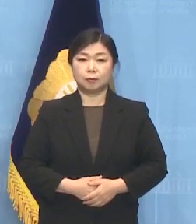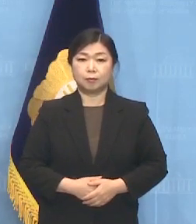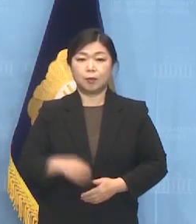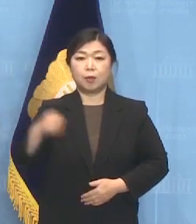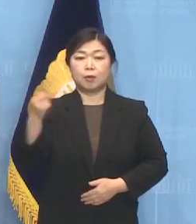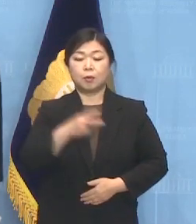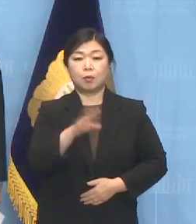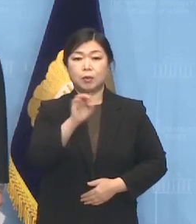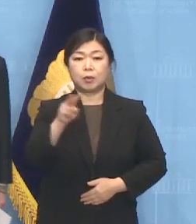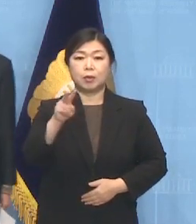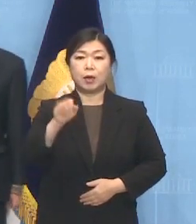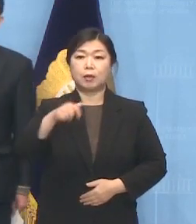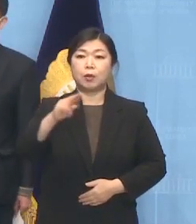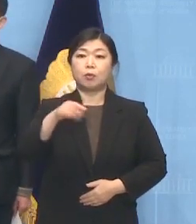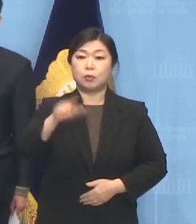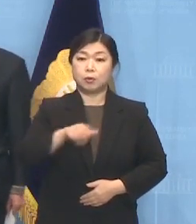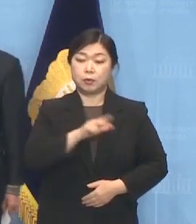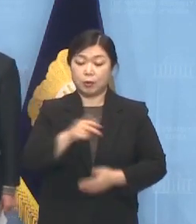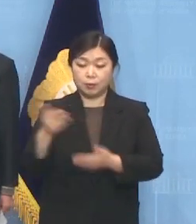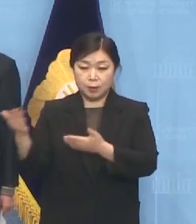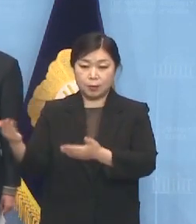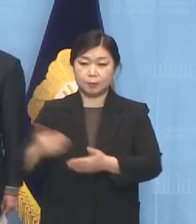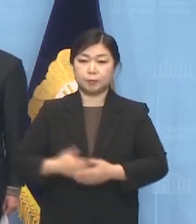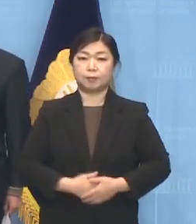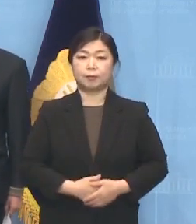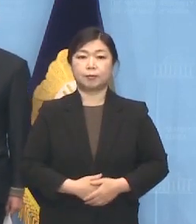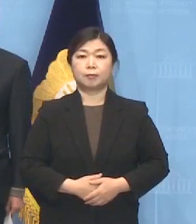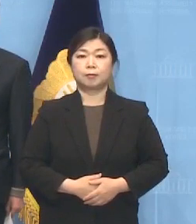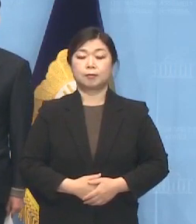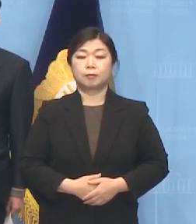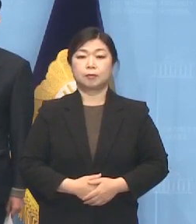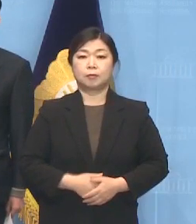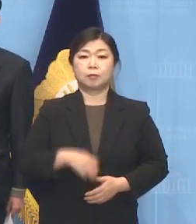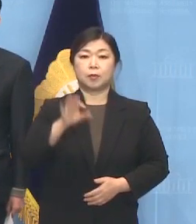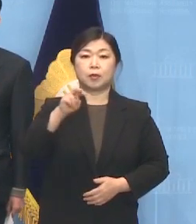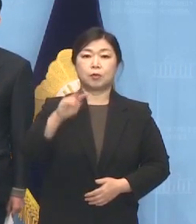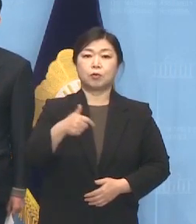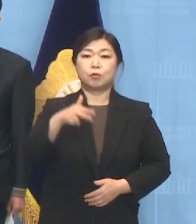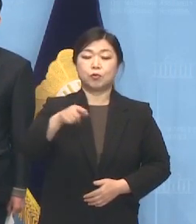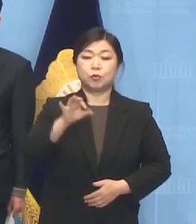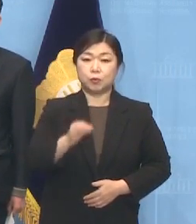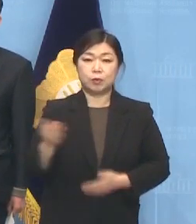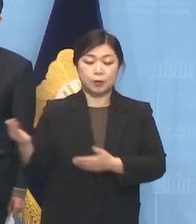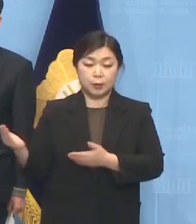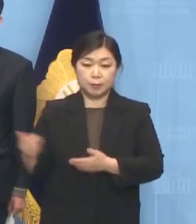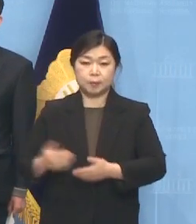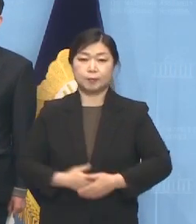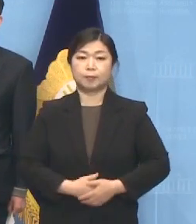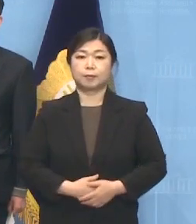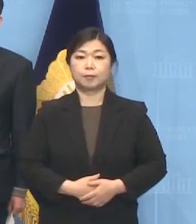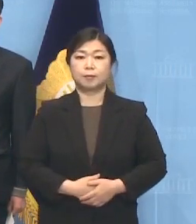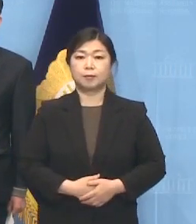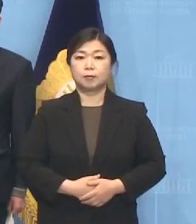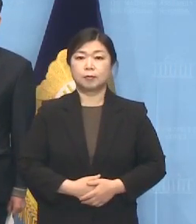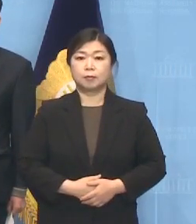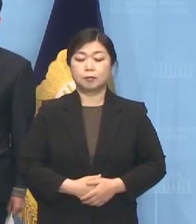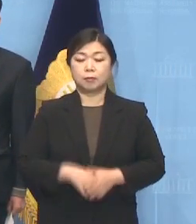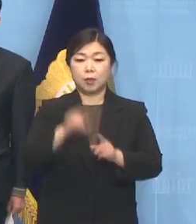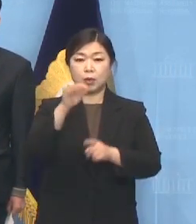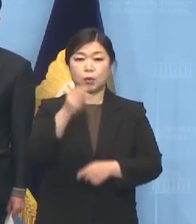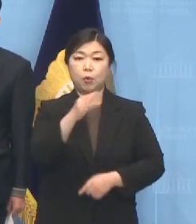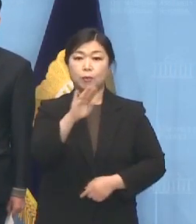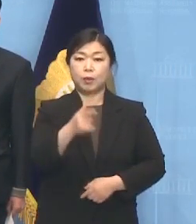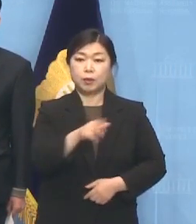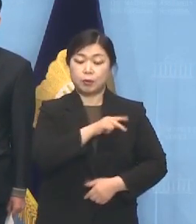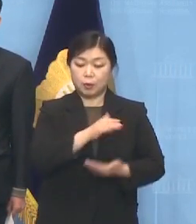그리고 양경숙 우연히 모셨습니다 4 눈 증명 우연히 모셨습니다 이용 빈